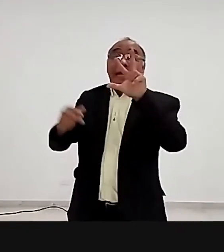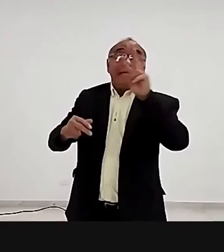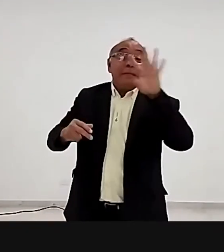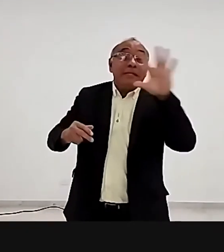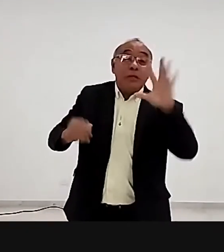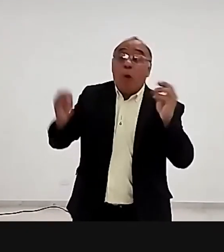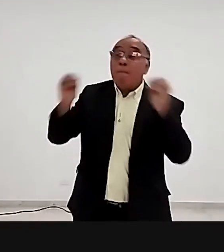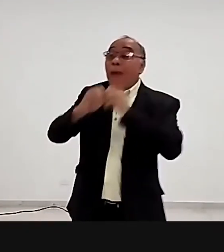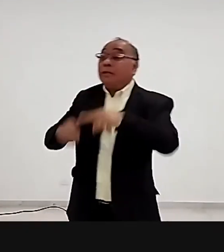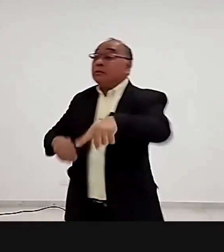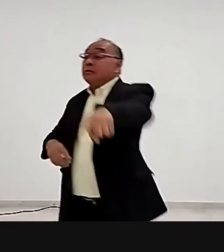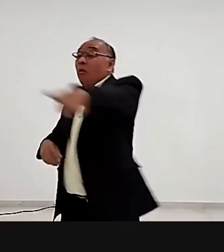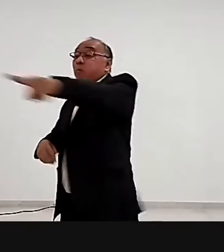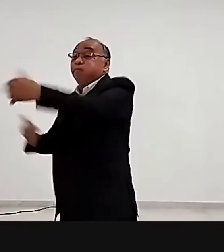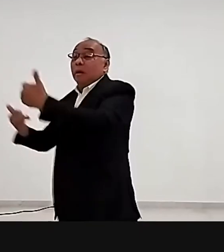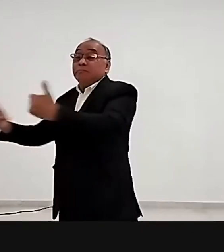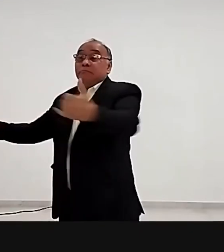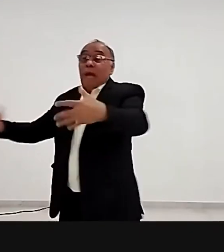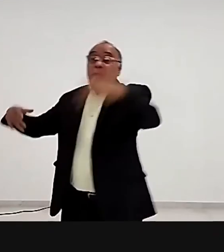todos